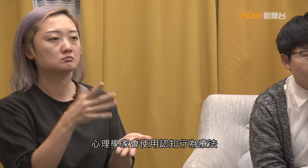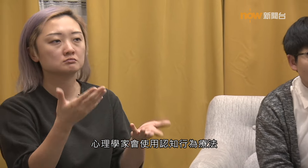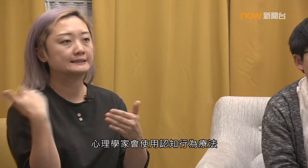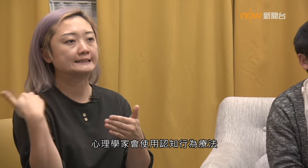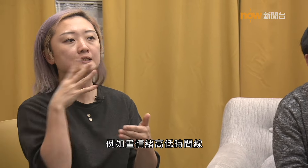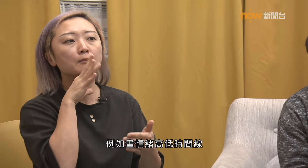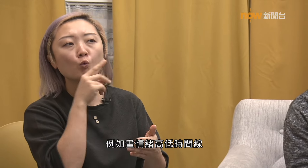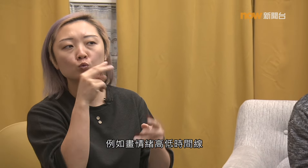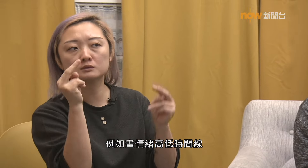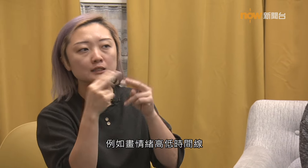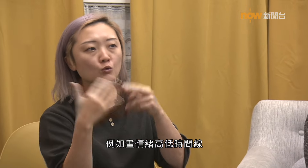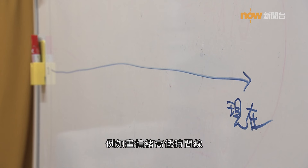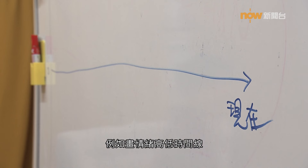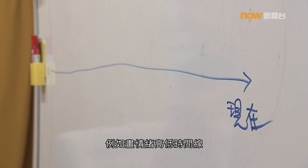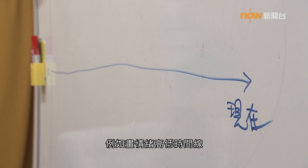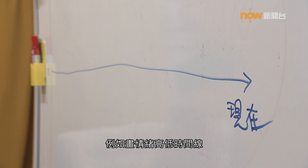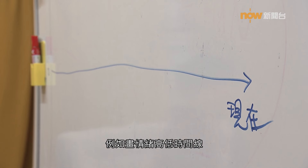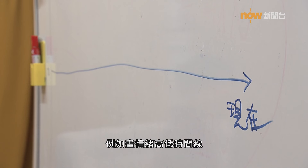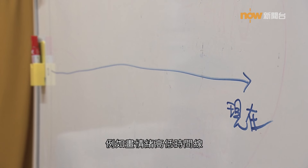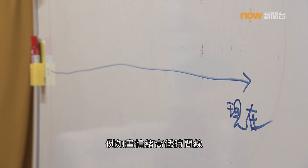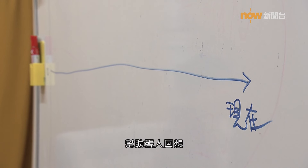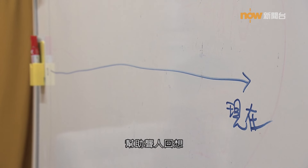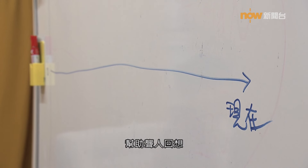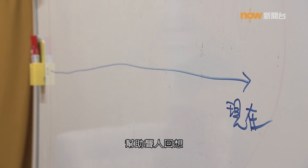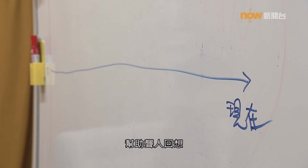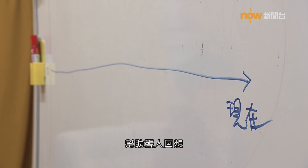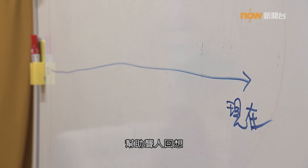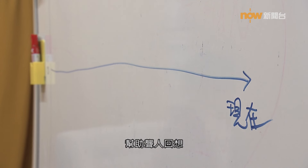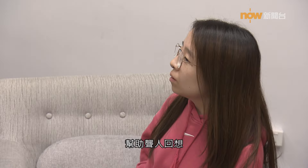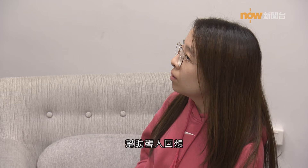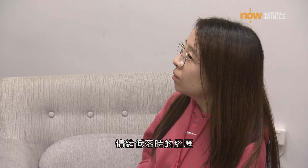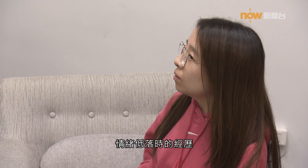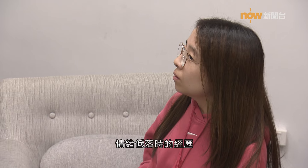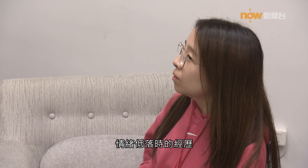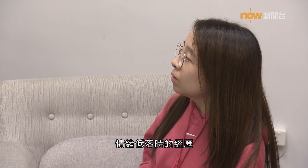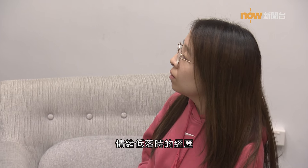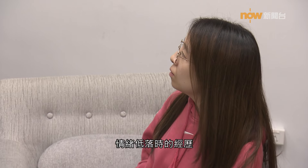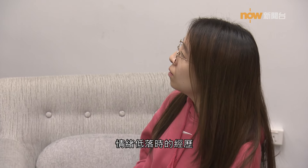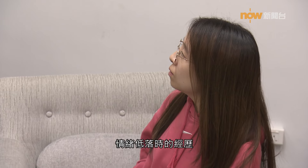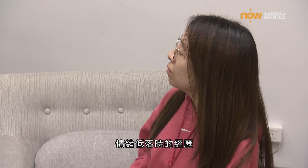法，例如畫情緒高低時間線，幫助聾人回想情緒低落嗰陣嘅經歷。